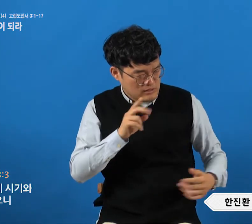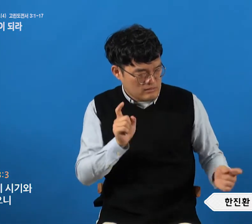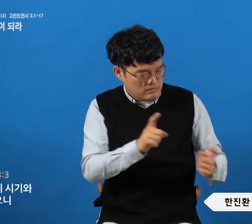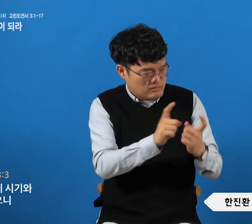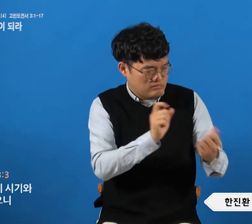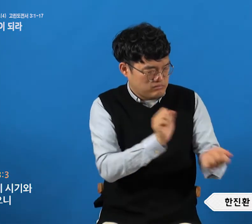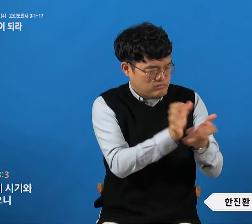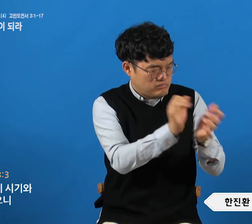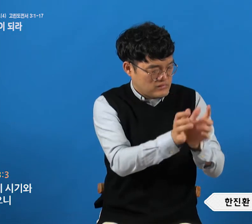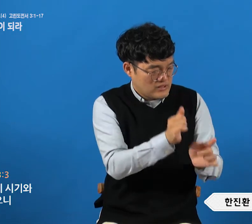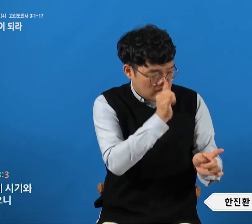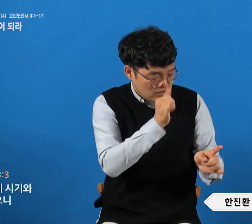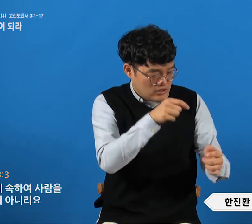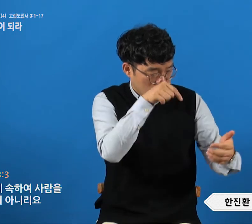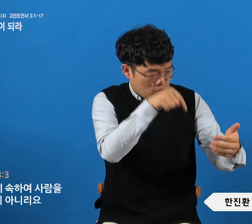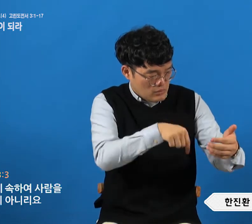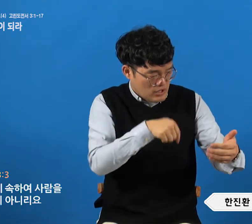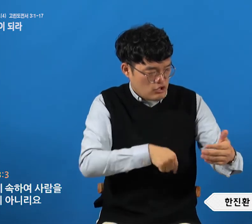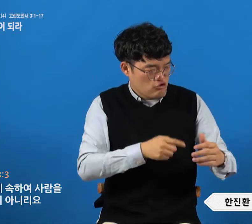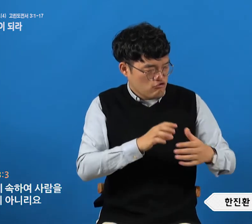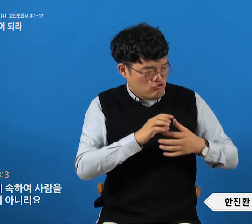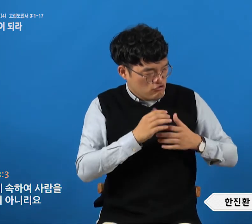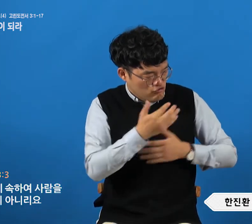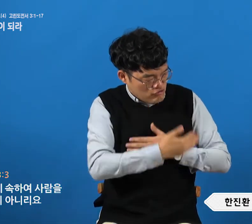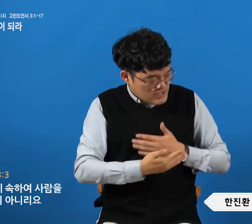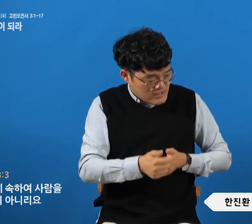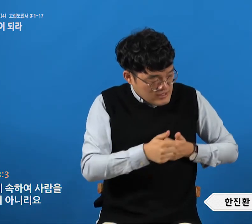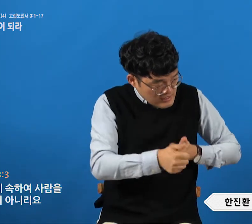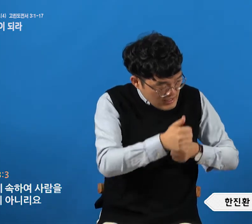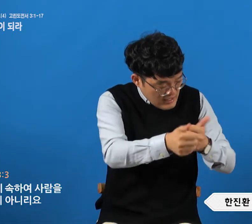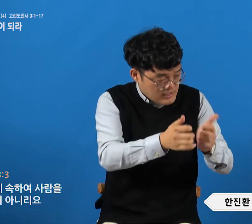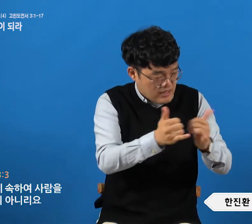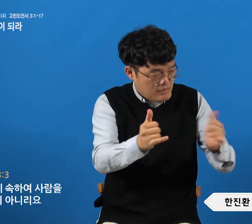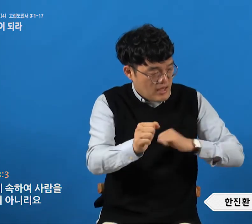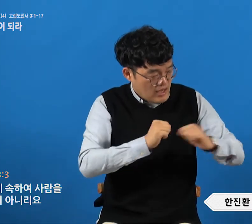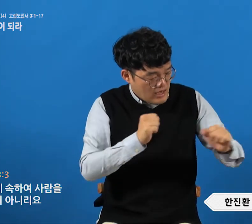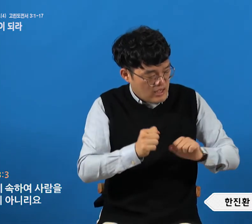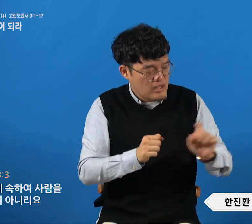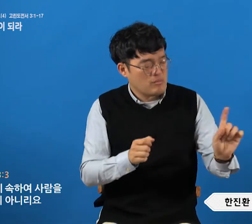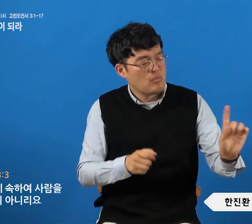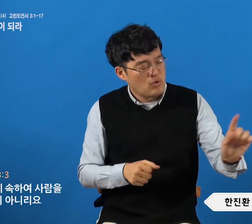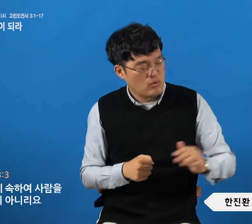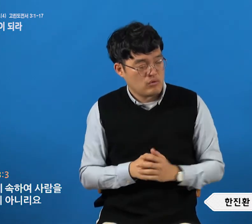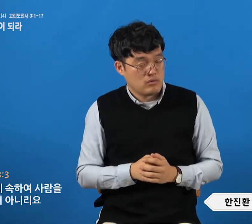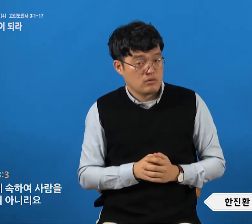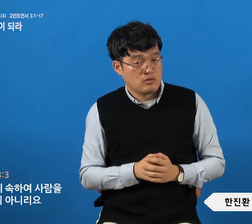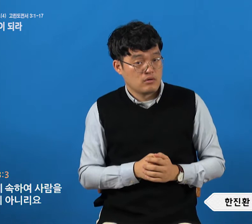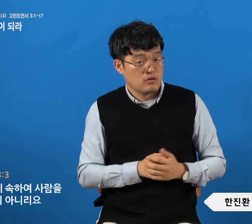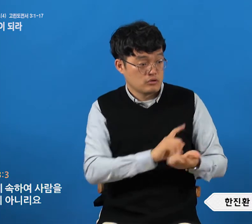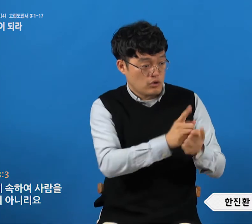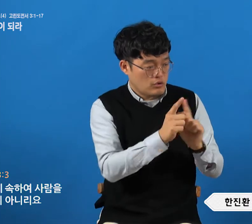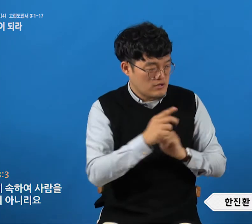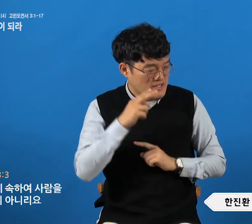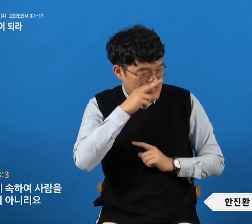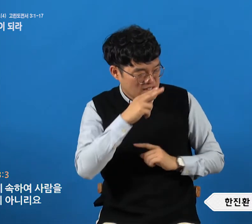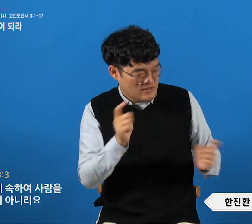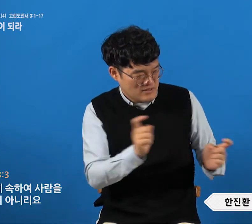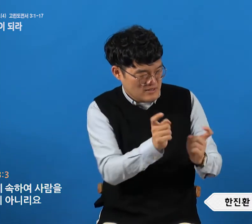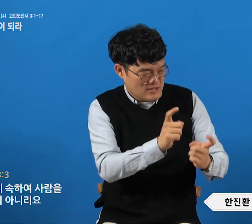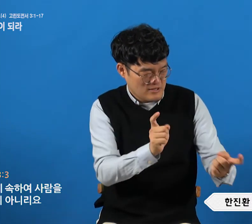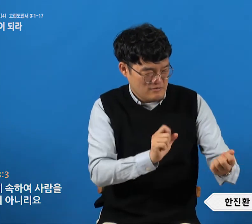속하여 사람을 따라 행함이 아니리요. 서로 시기하고 분쟁하는 고린도 교인들을